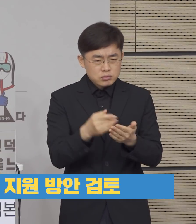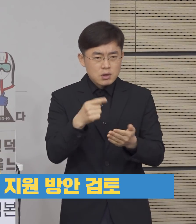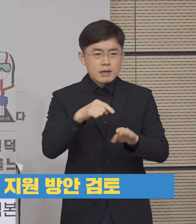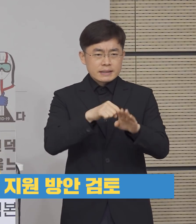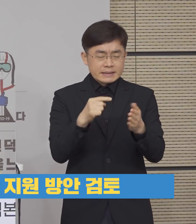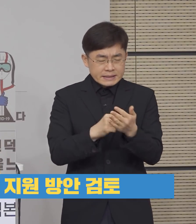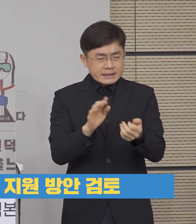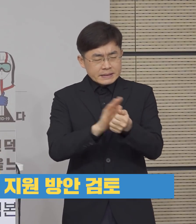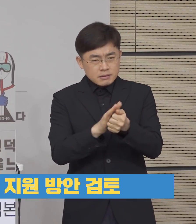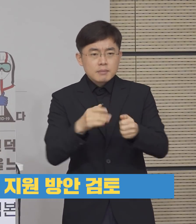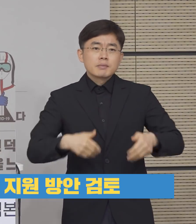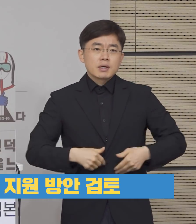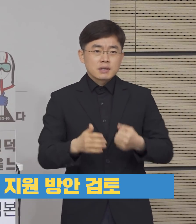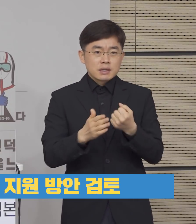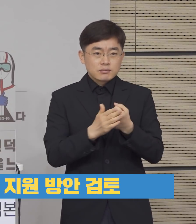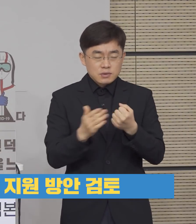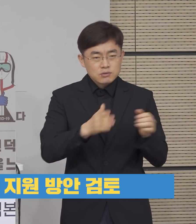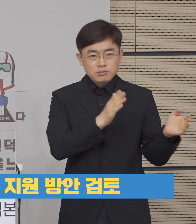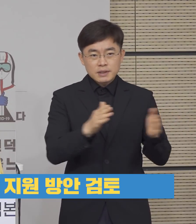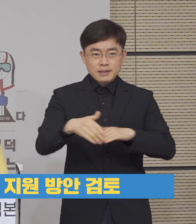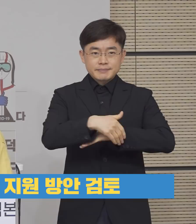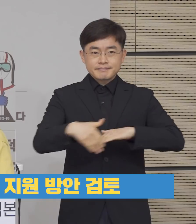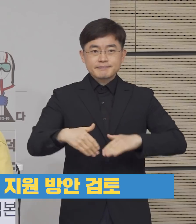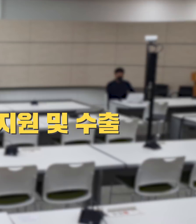부분들도 준비를 해나가도록 하겠습니다.